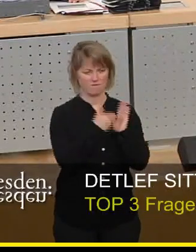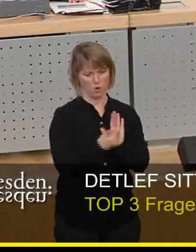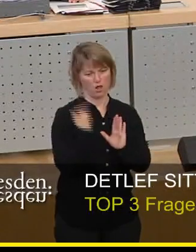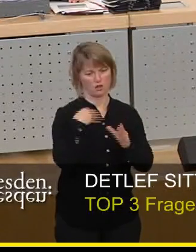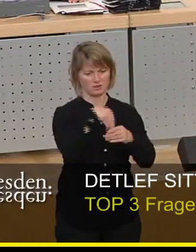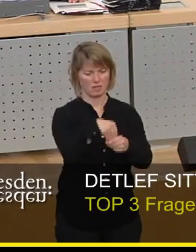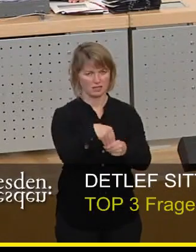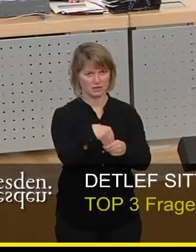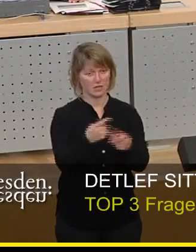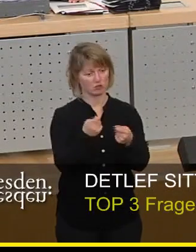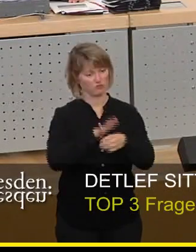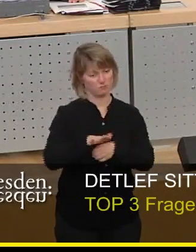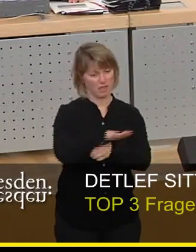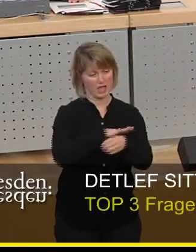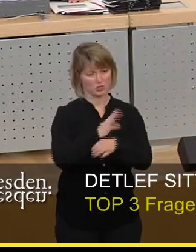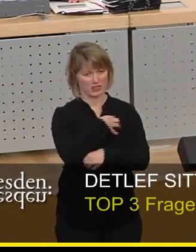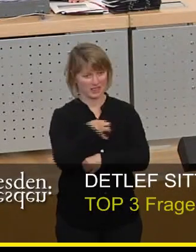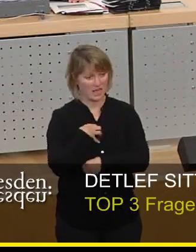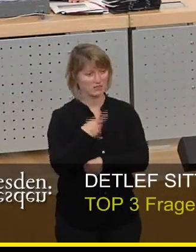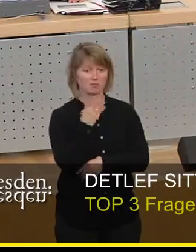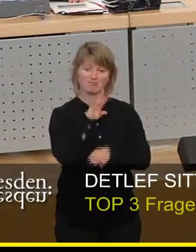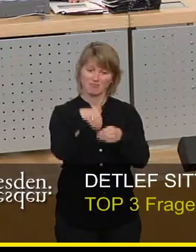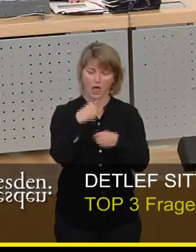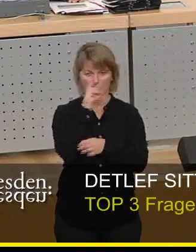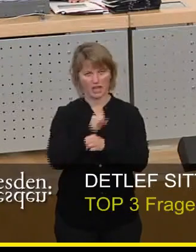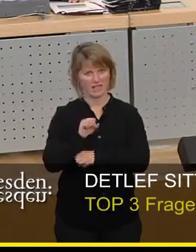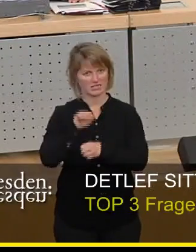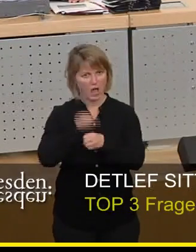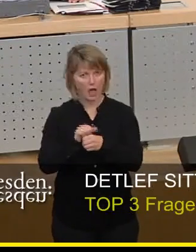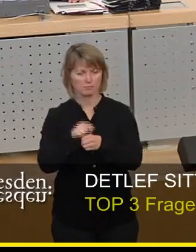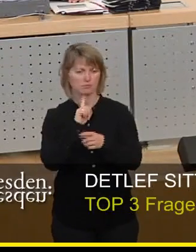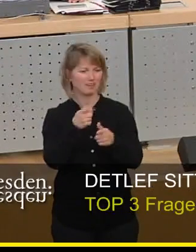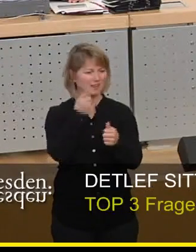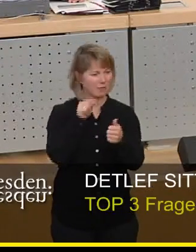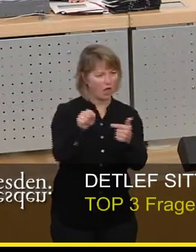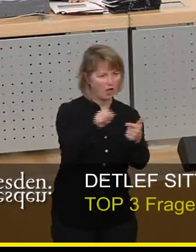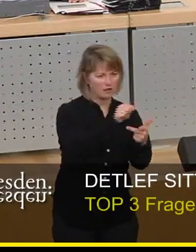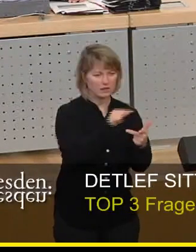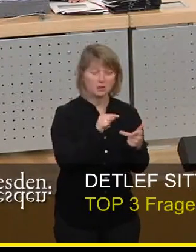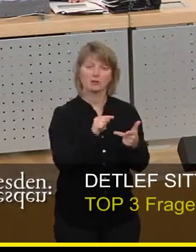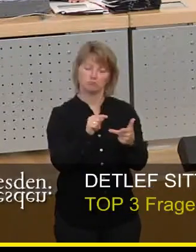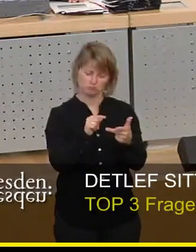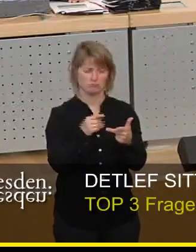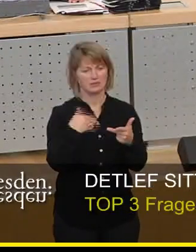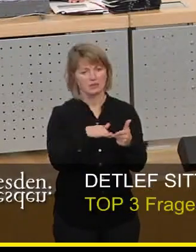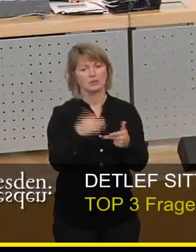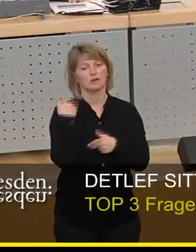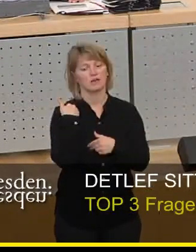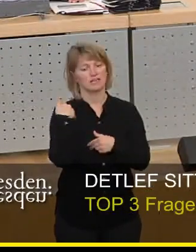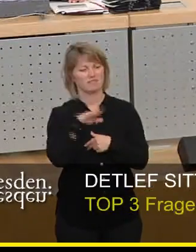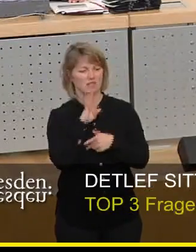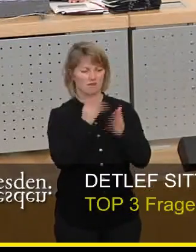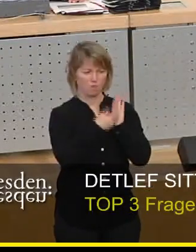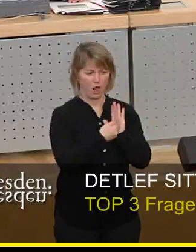Alle Geschäftsbereiche der Landeshauptstadt Dresden, also auch das Rechtsamt und die Beteiligungsverwaltung in der Kämmerei, wurden außerdem im Rahmen des Geschäftsbereichsumlaufs zur